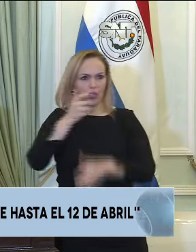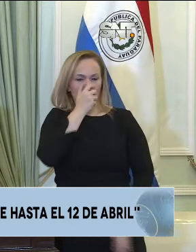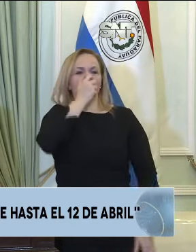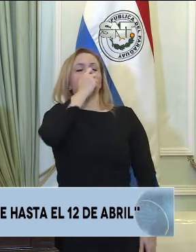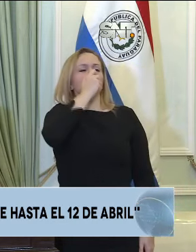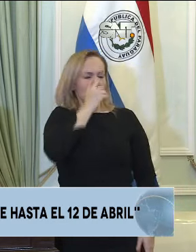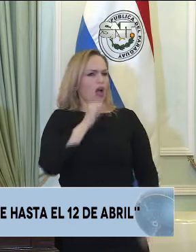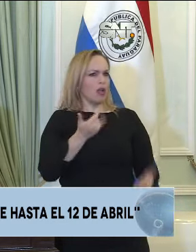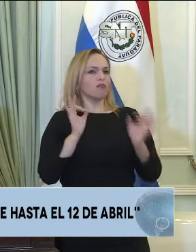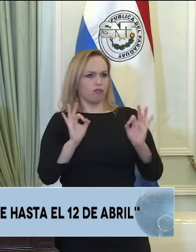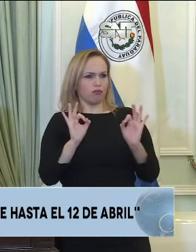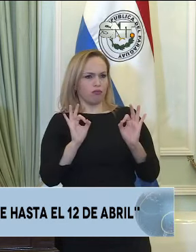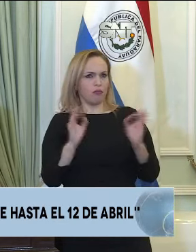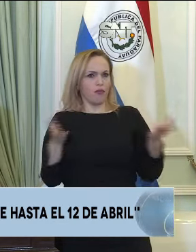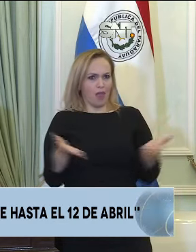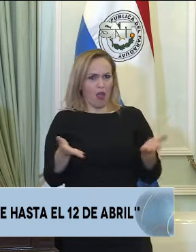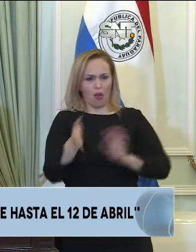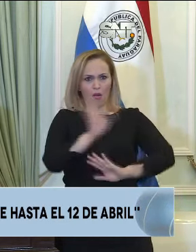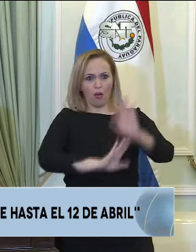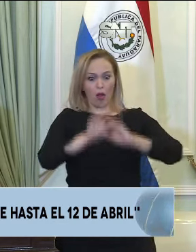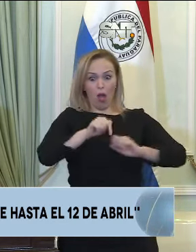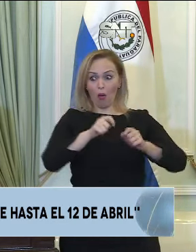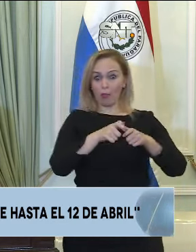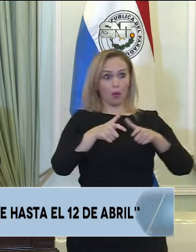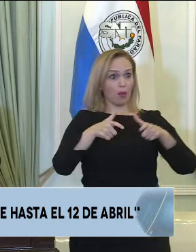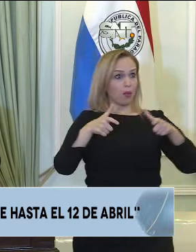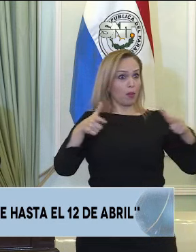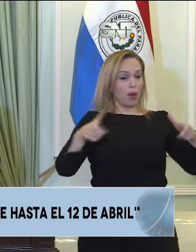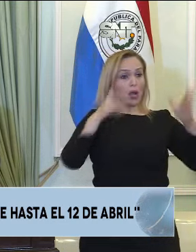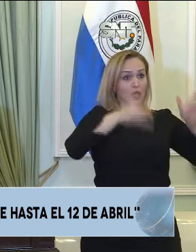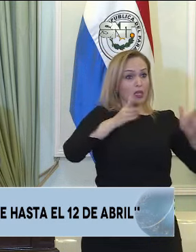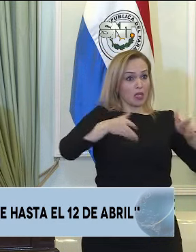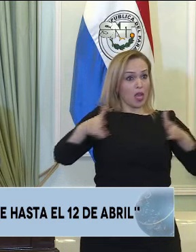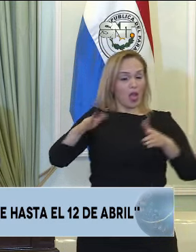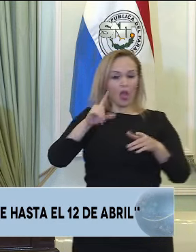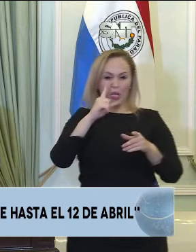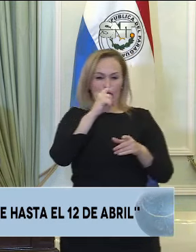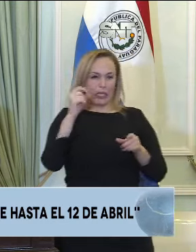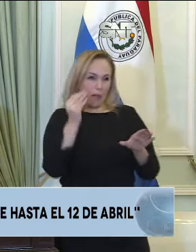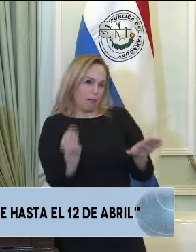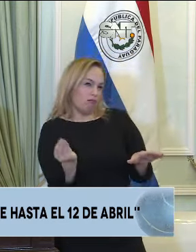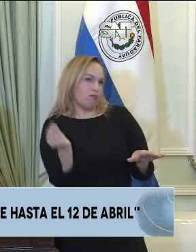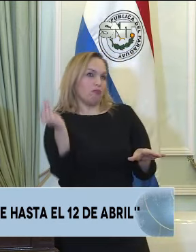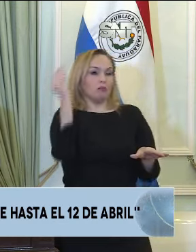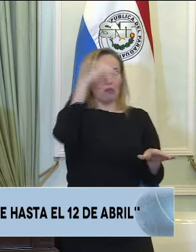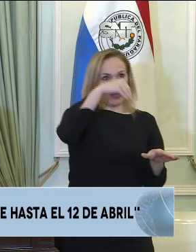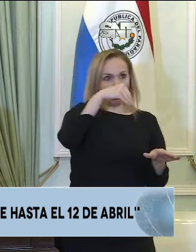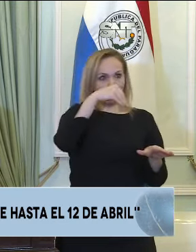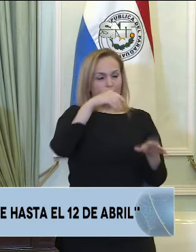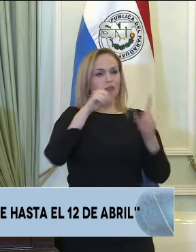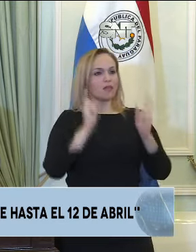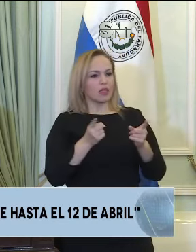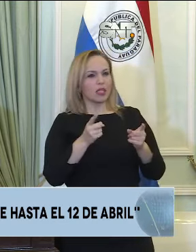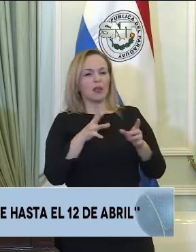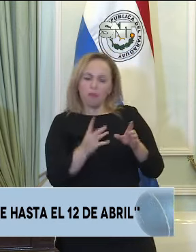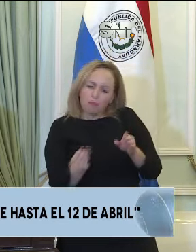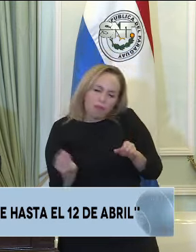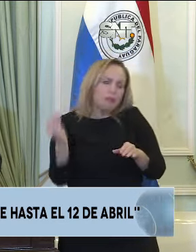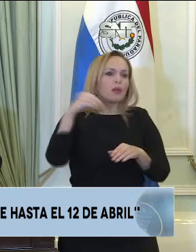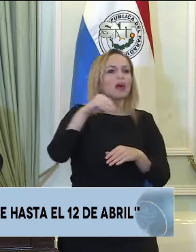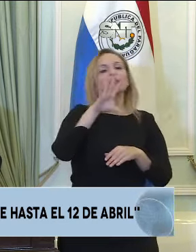Estamos también en este momento aumentando nuestro número de camas en unas 100. Estamos destinando unas 50